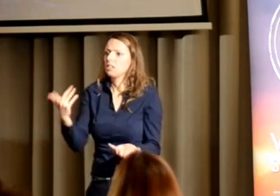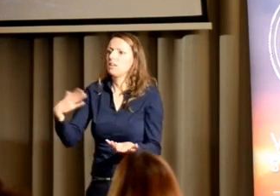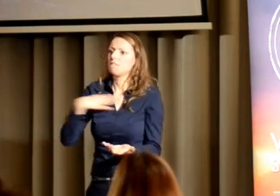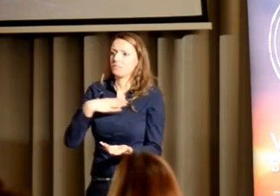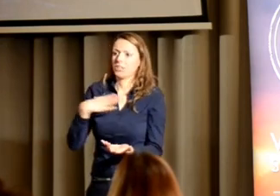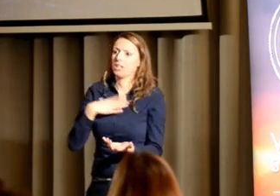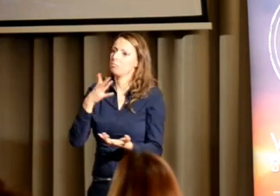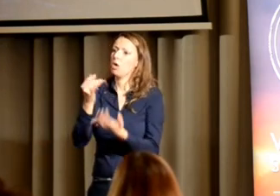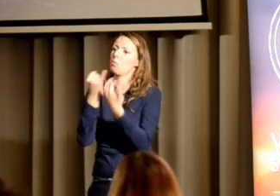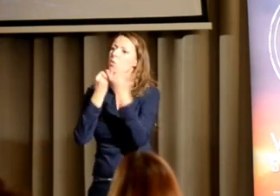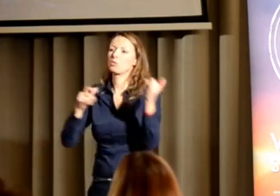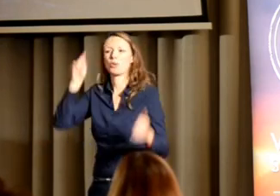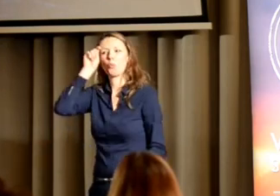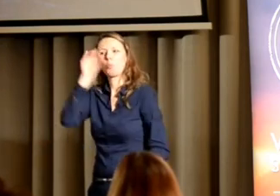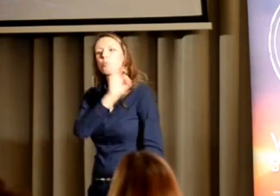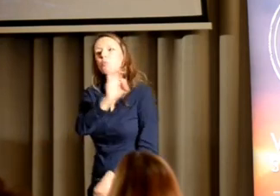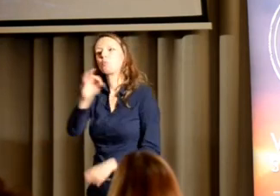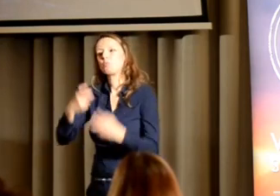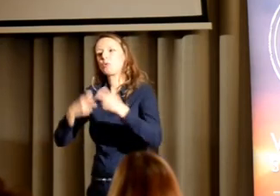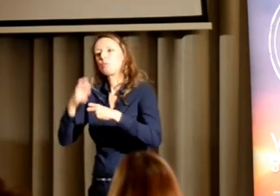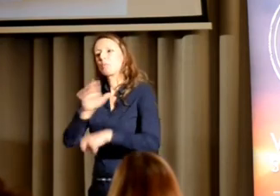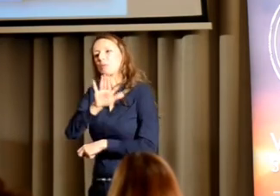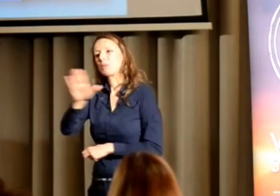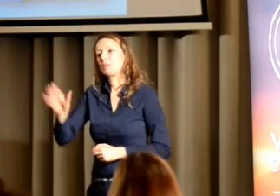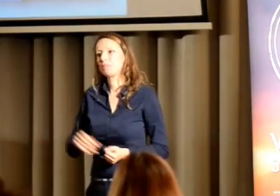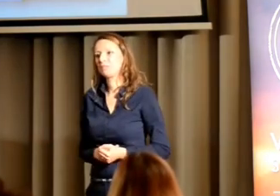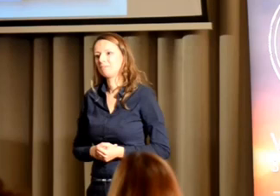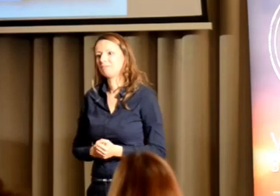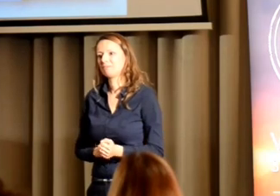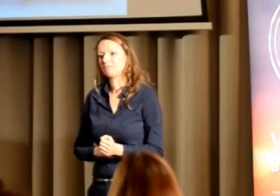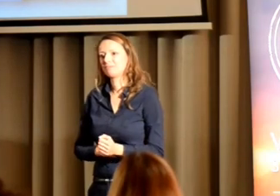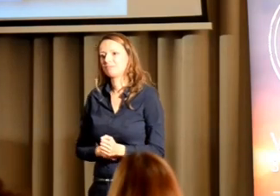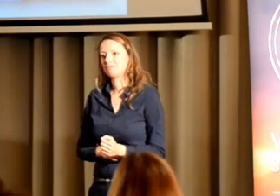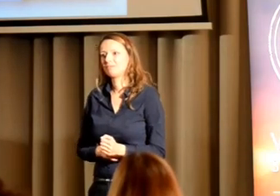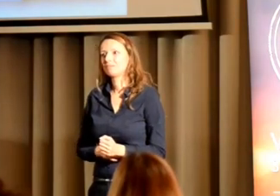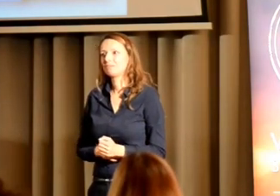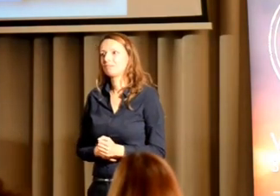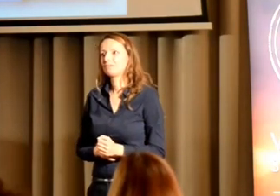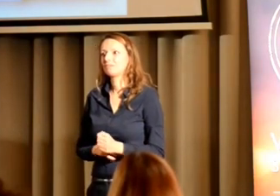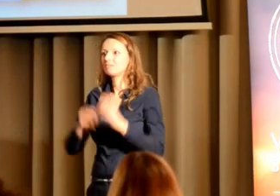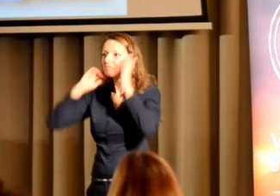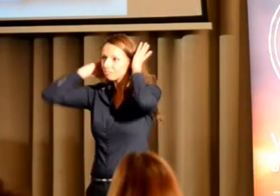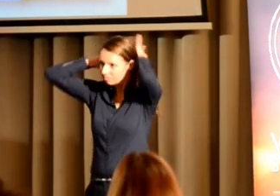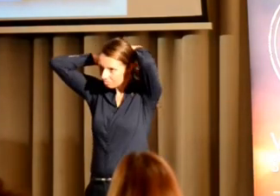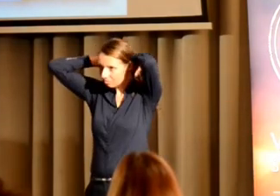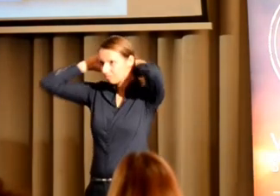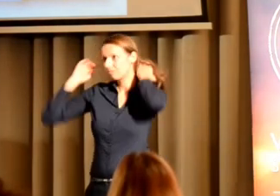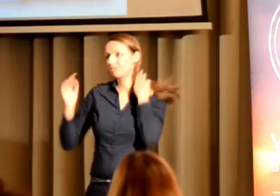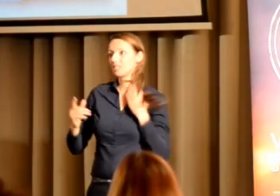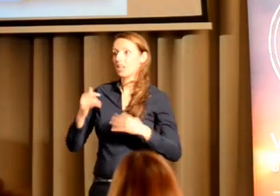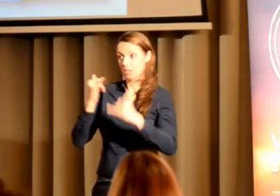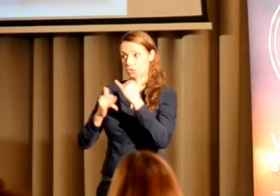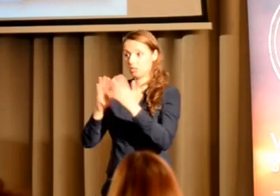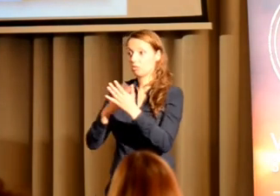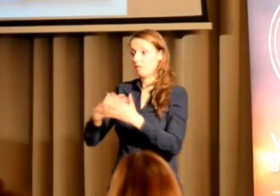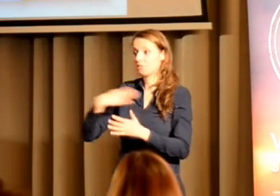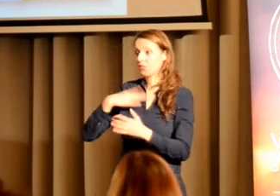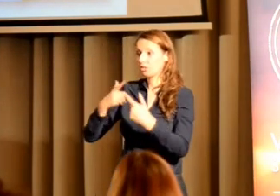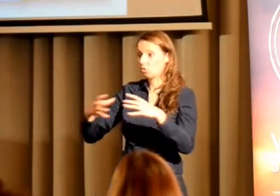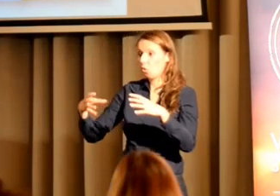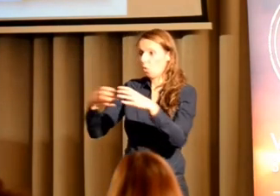wiele różnych kłopotów. Jeżeli żyjemy w grupach, i to